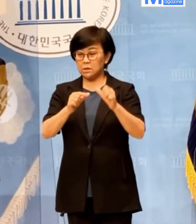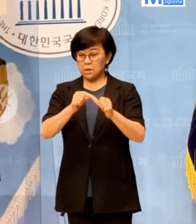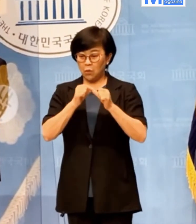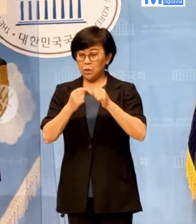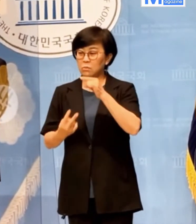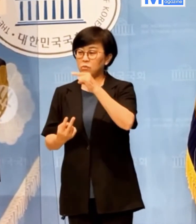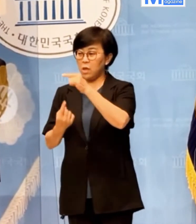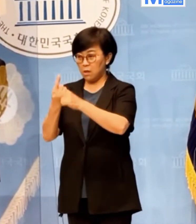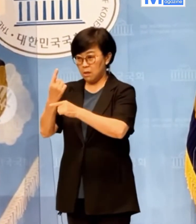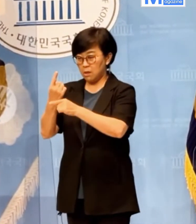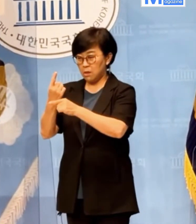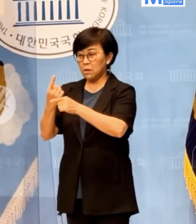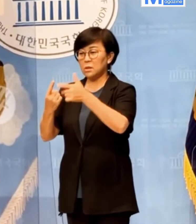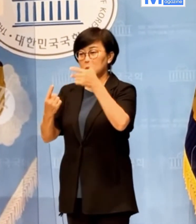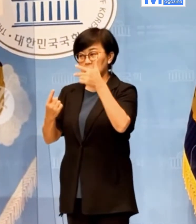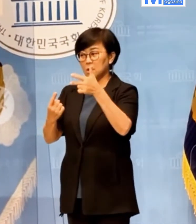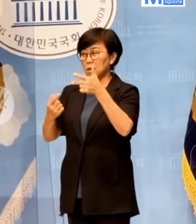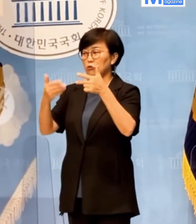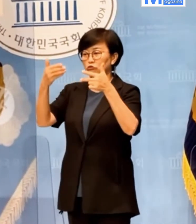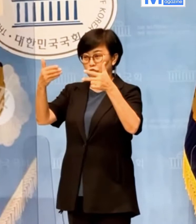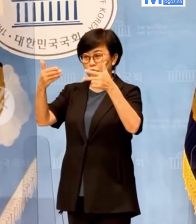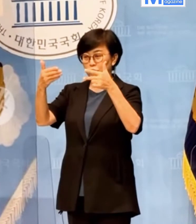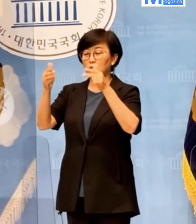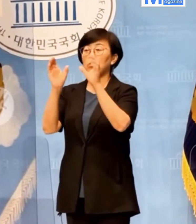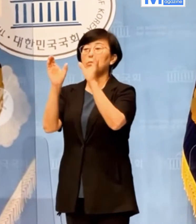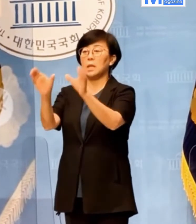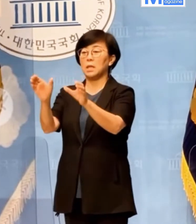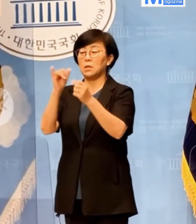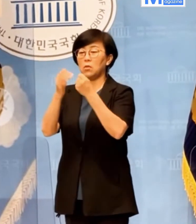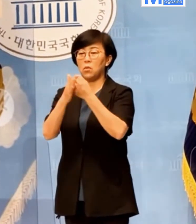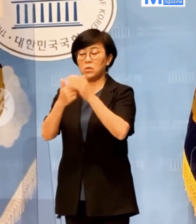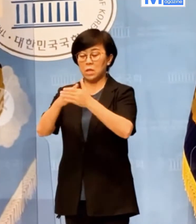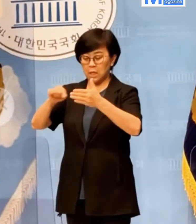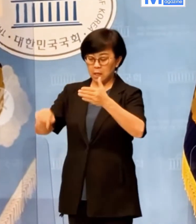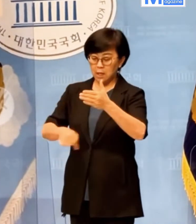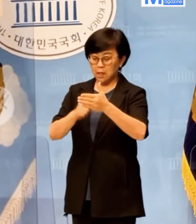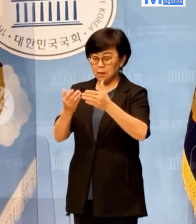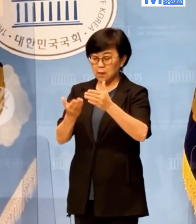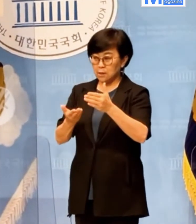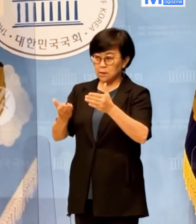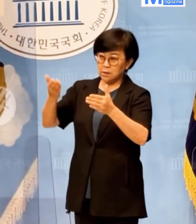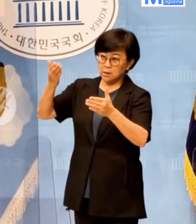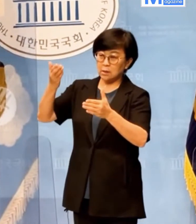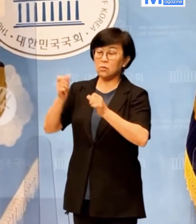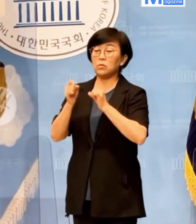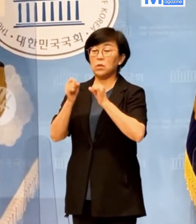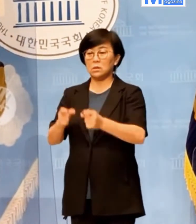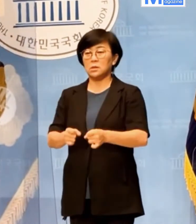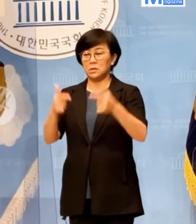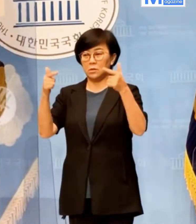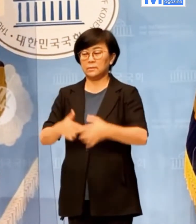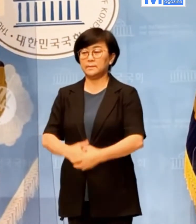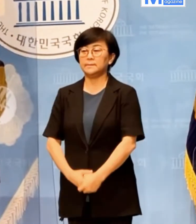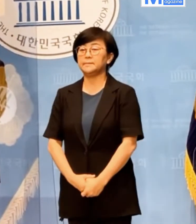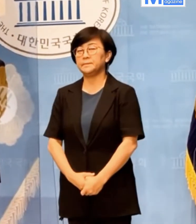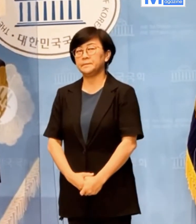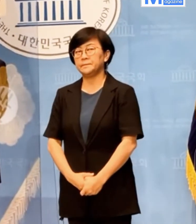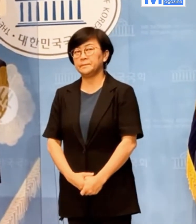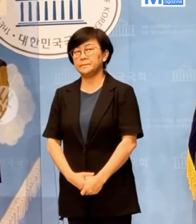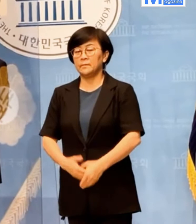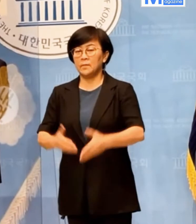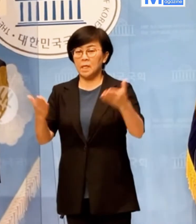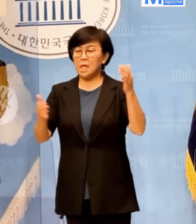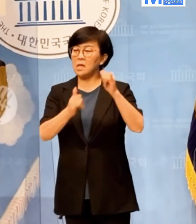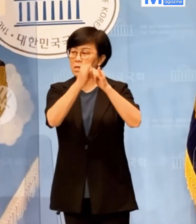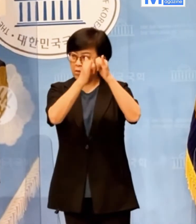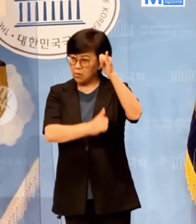정도를 7급과 9급의 몫으로 돌려 내부 승진의 기회를 대폭 확대하겠습니다. 근무